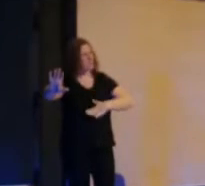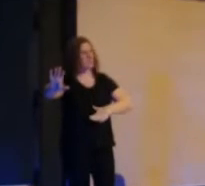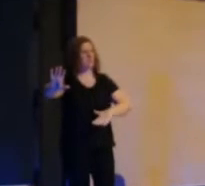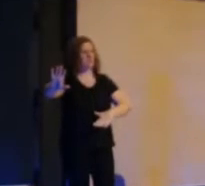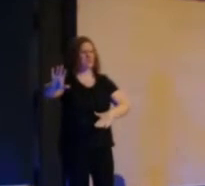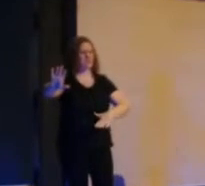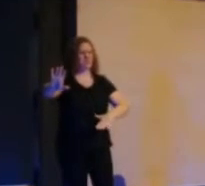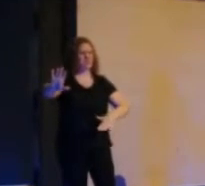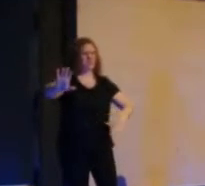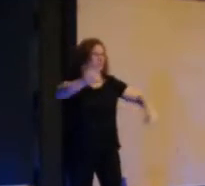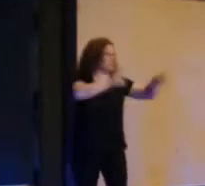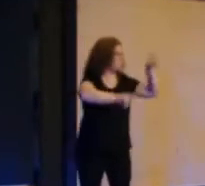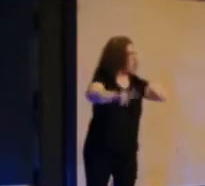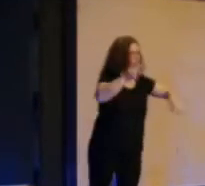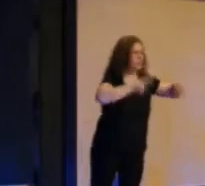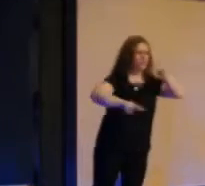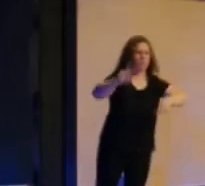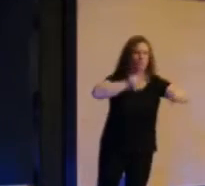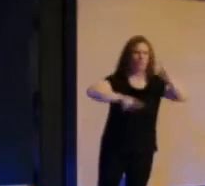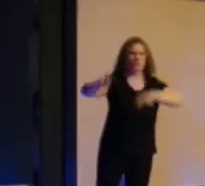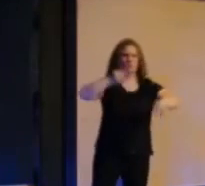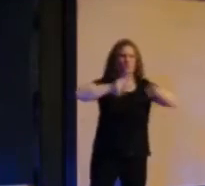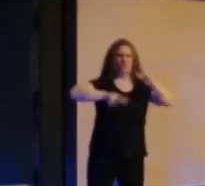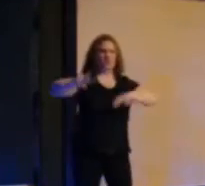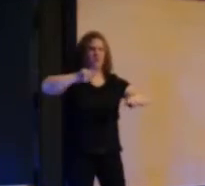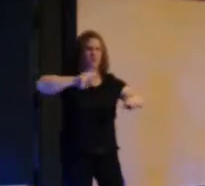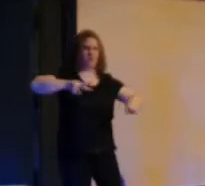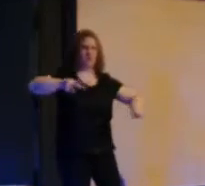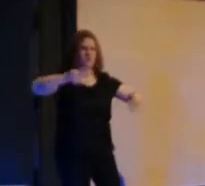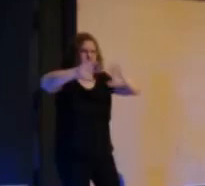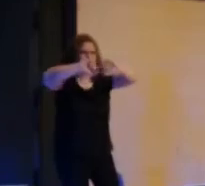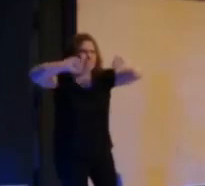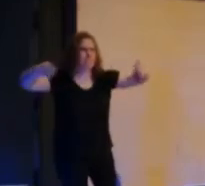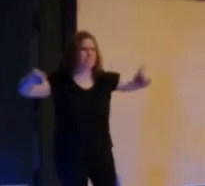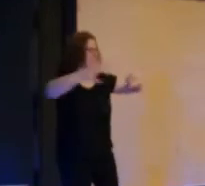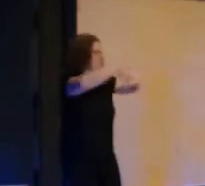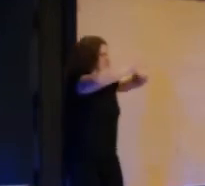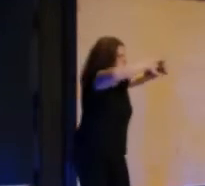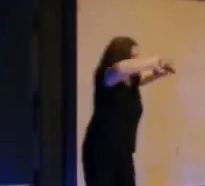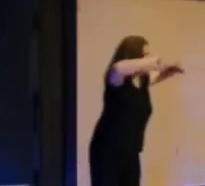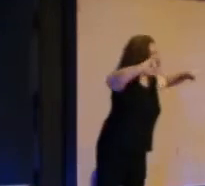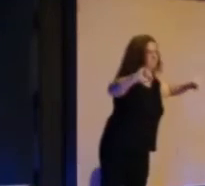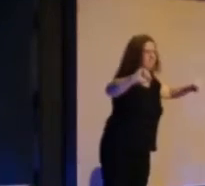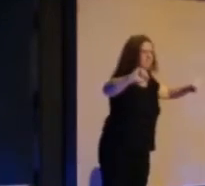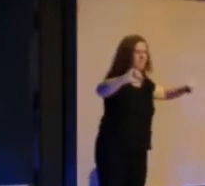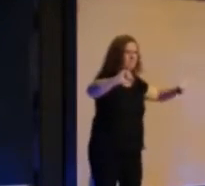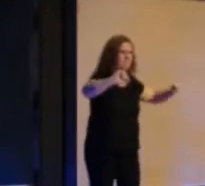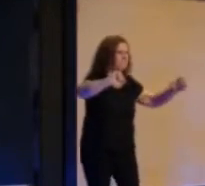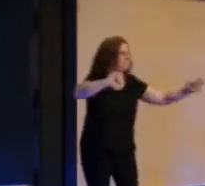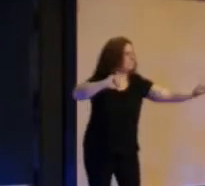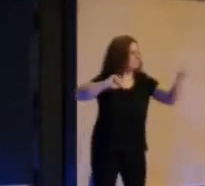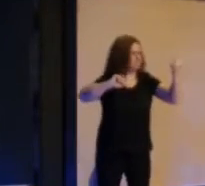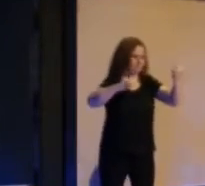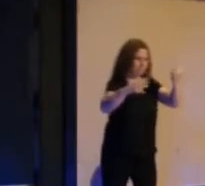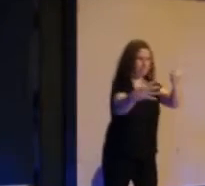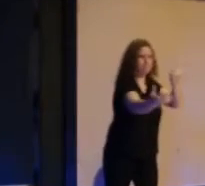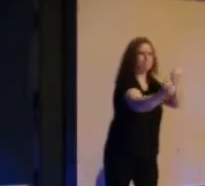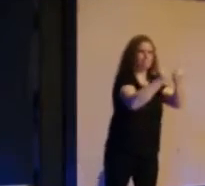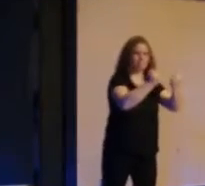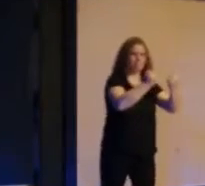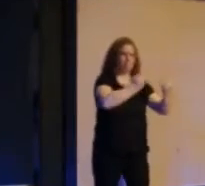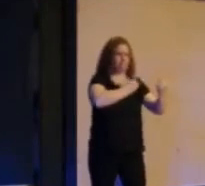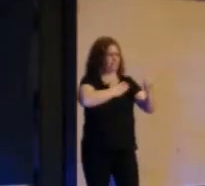A solas con su memoria, lucha por pensar, por hallar una solución,